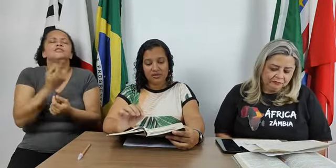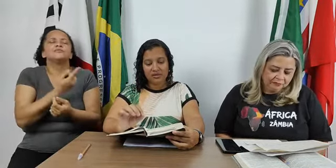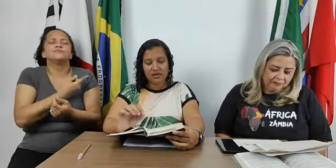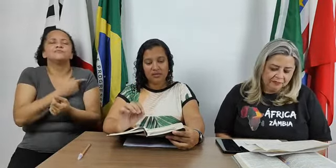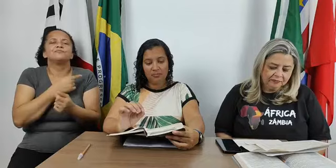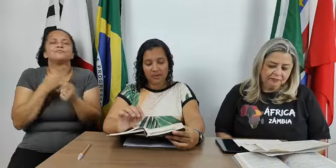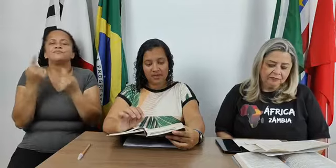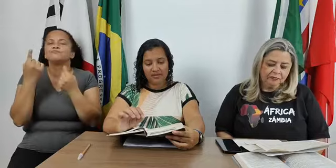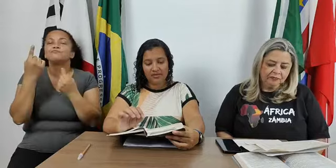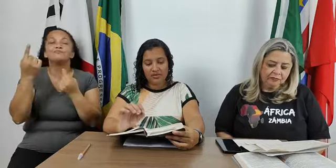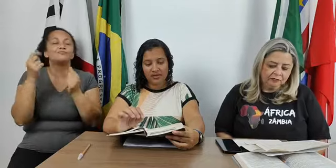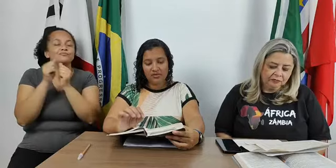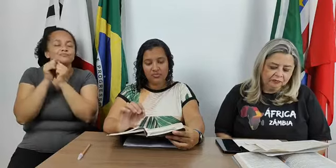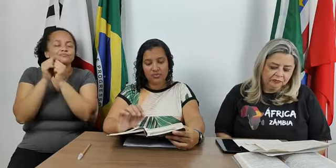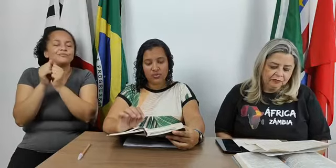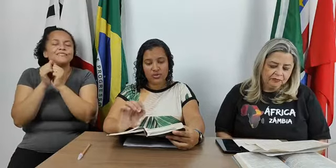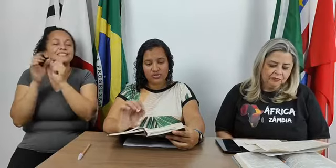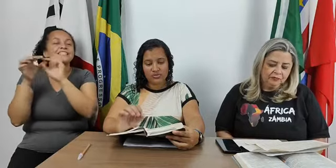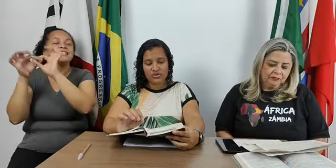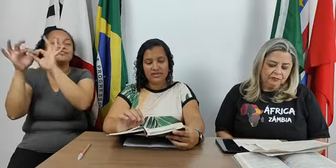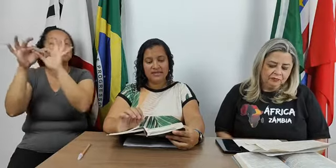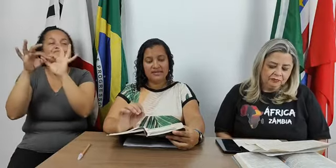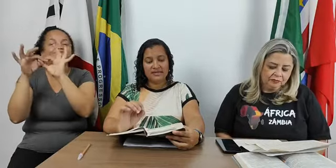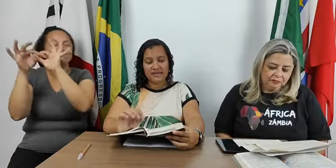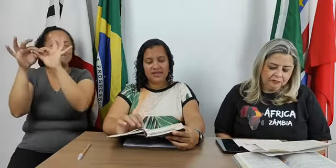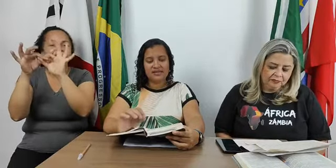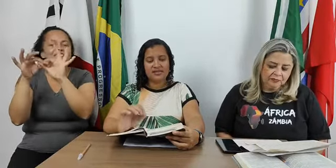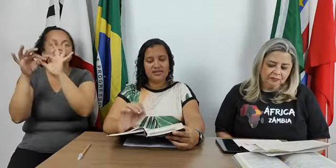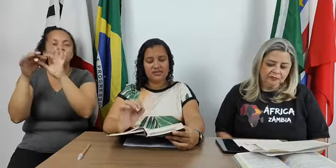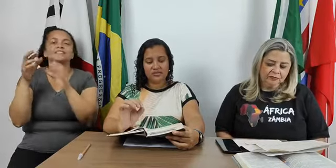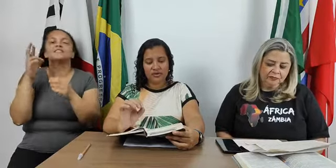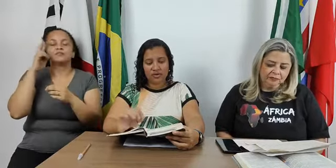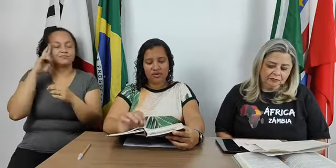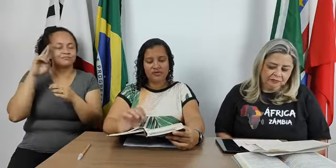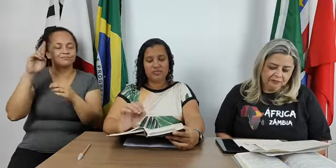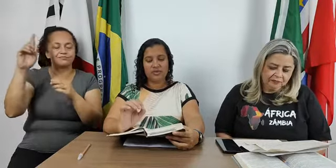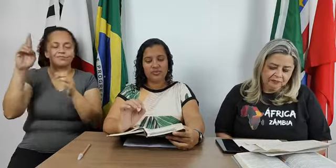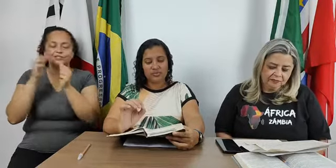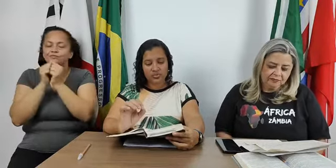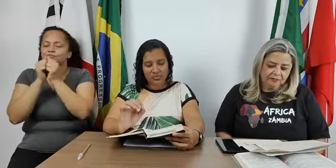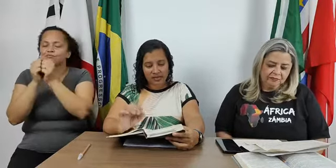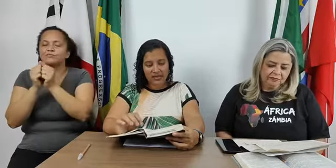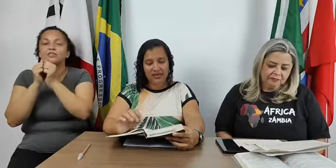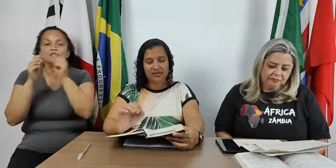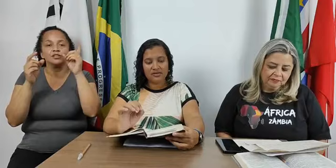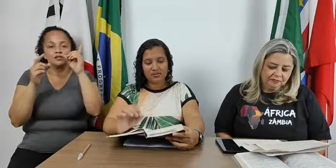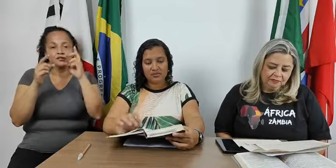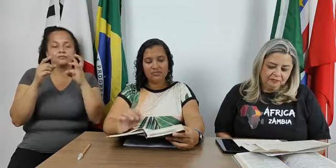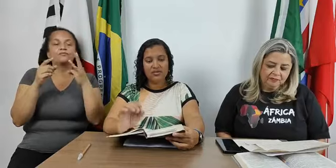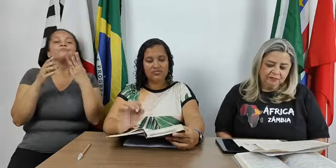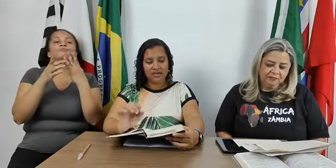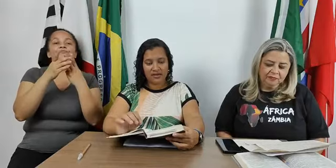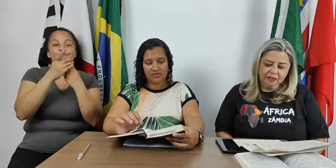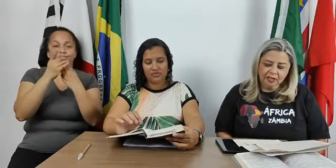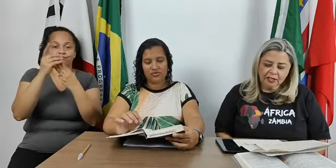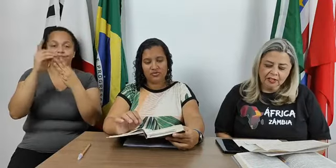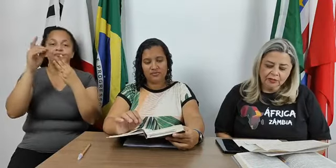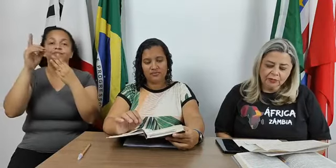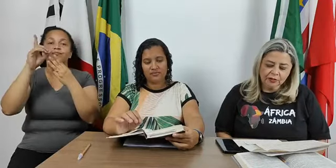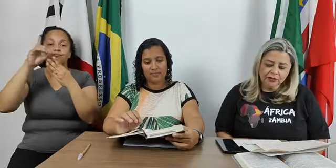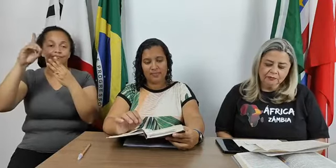em mim, Pai, e eu estou em ti, que eles estejam em nós para que o mundo creia que tu me